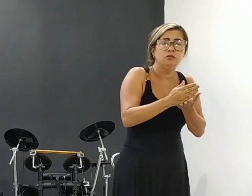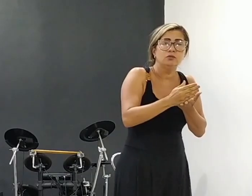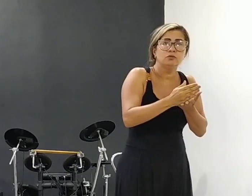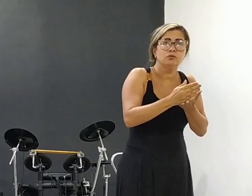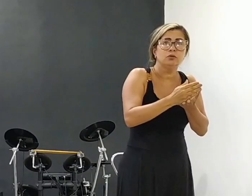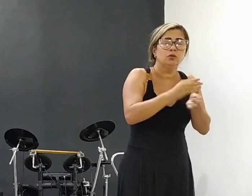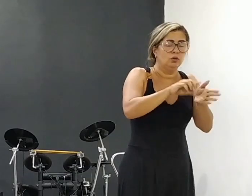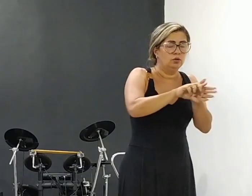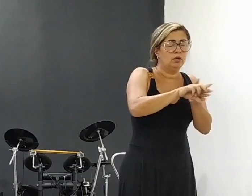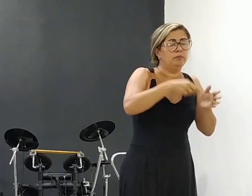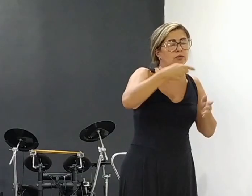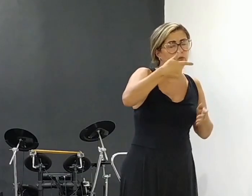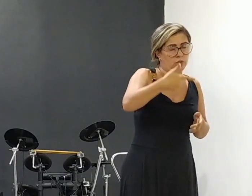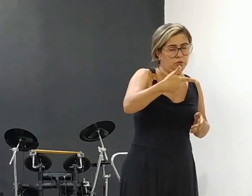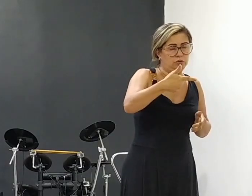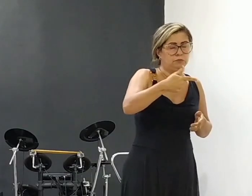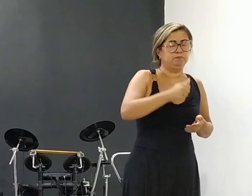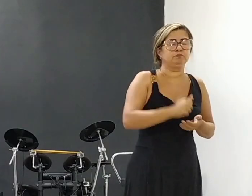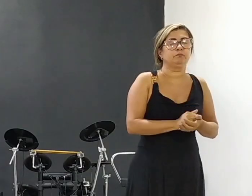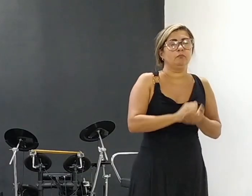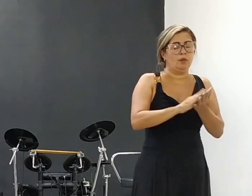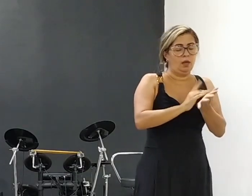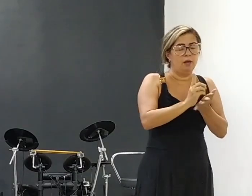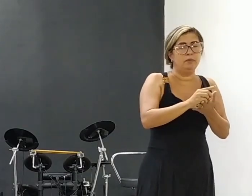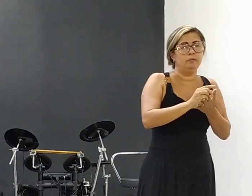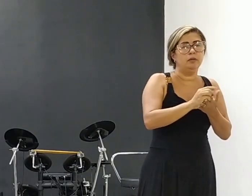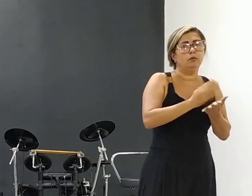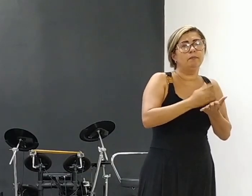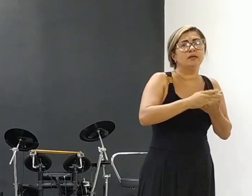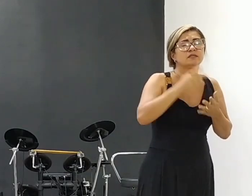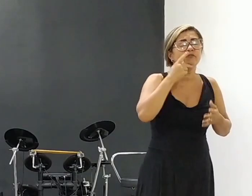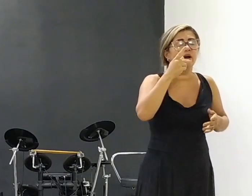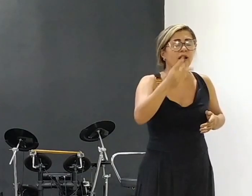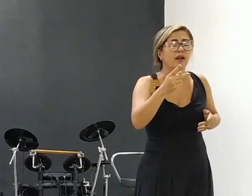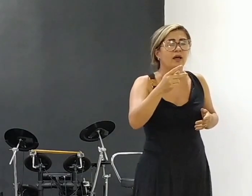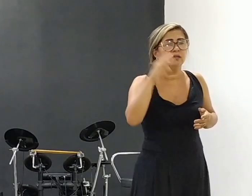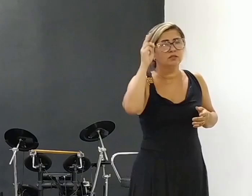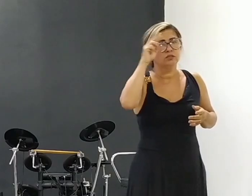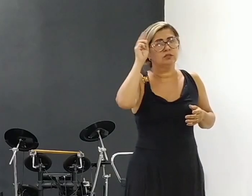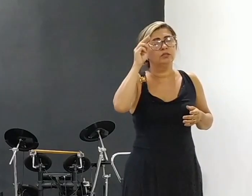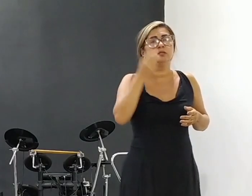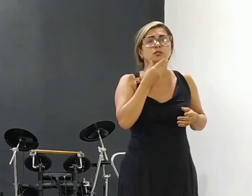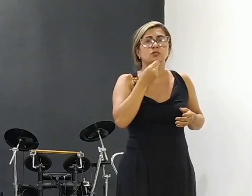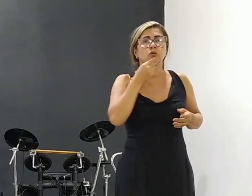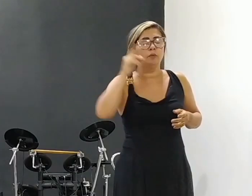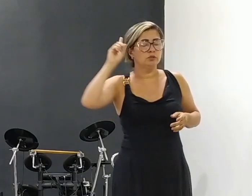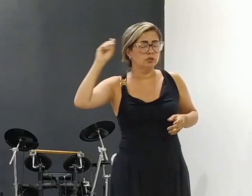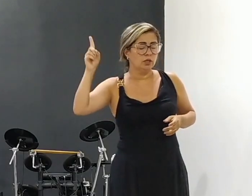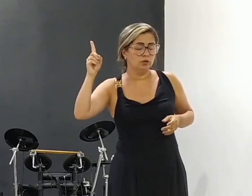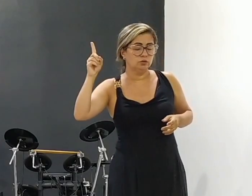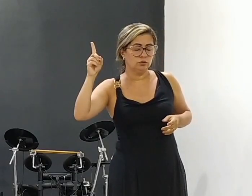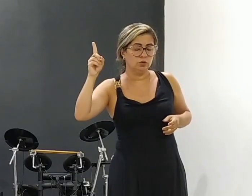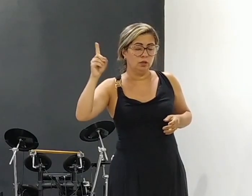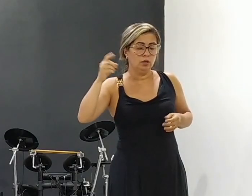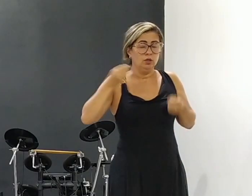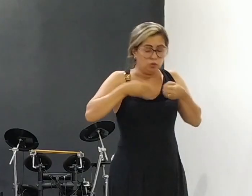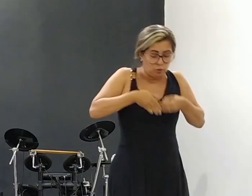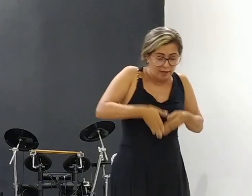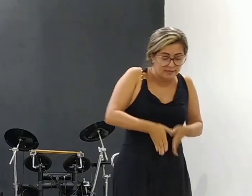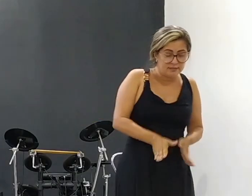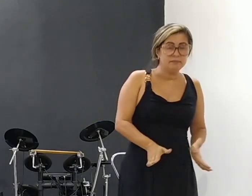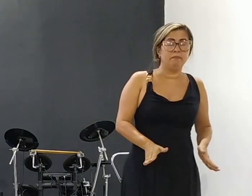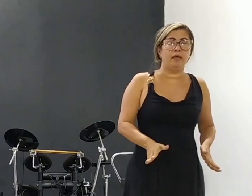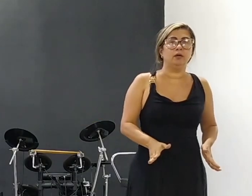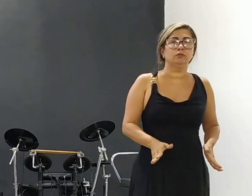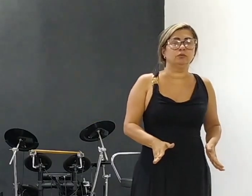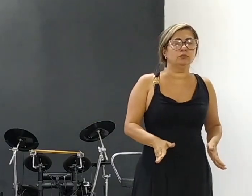no capítulo 2. A Bíblia ela começa a falar, a trazer a história desse homem de Deus, que o próprio nascimento